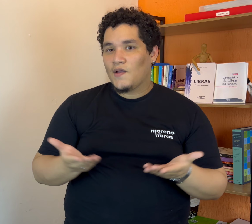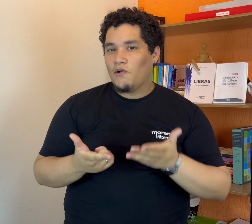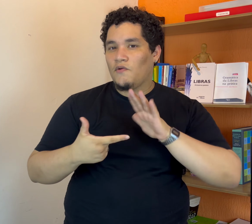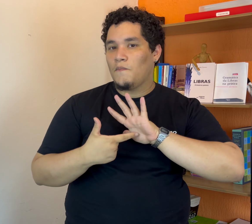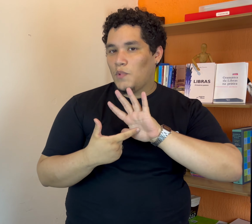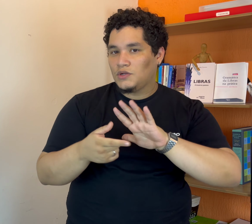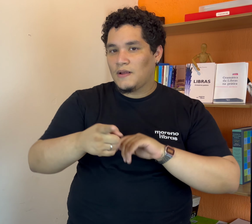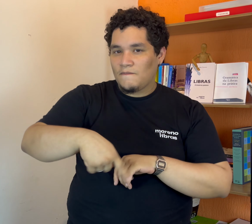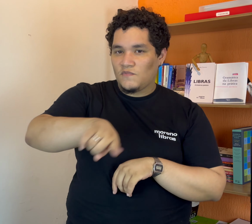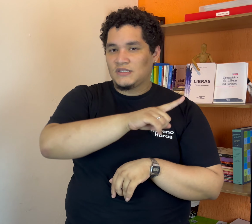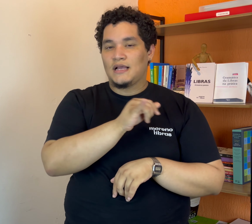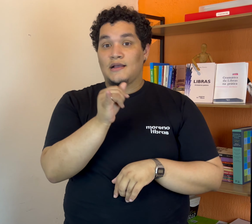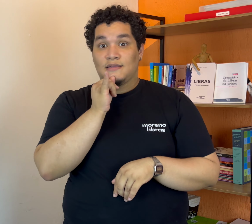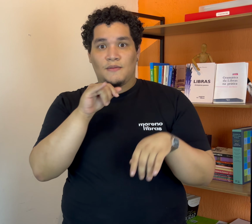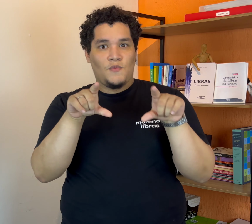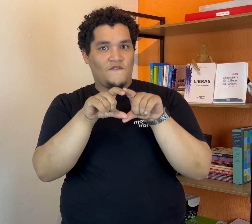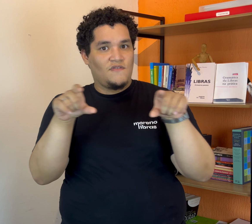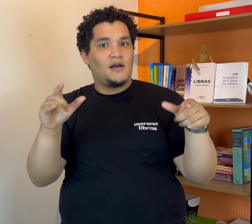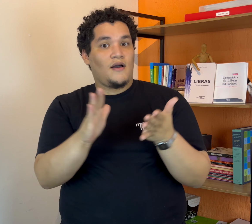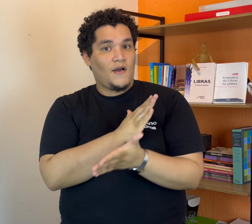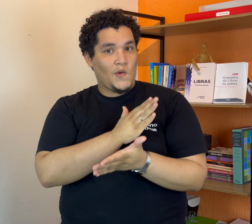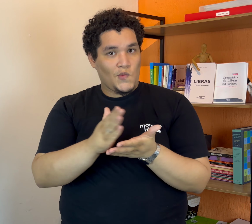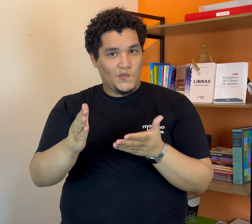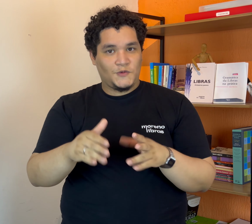Agora eu vou mostrar para vocês alguns exemplos em frase.